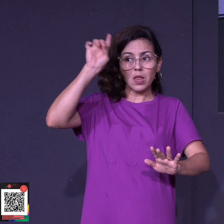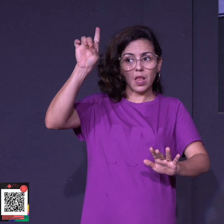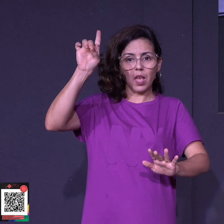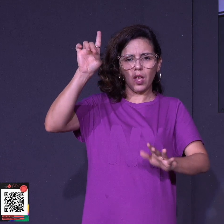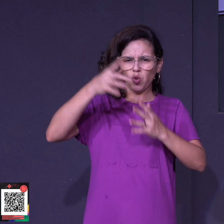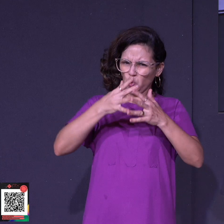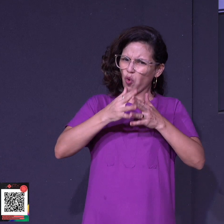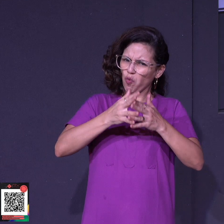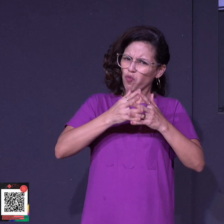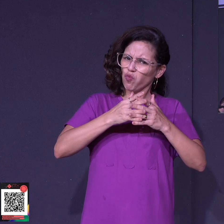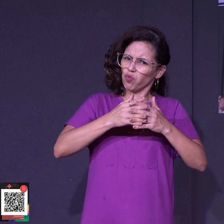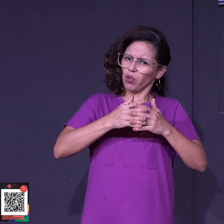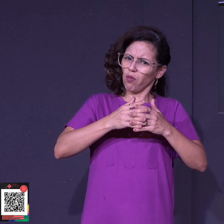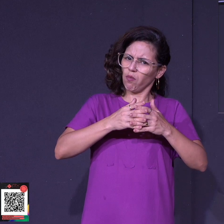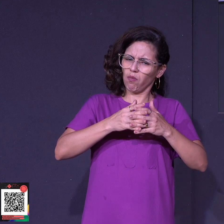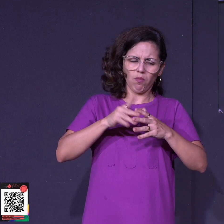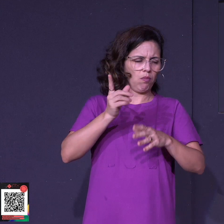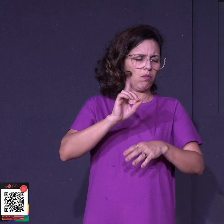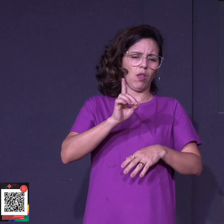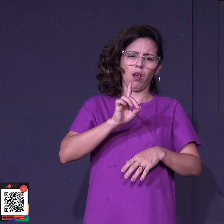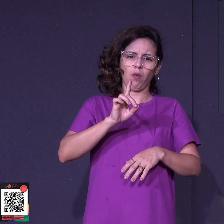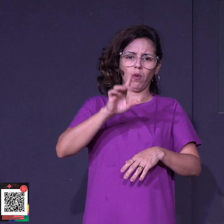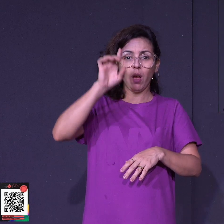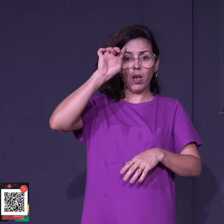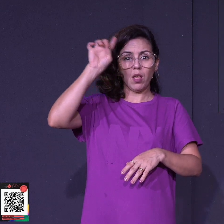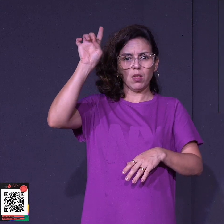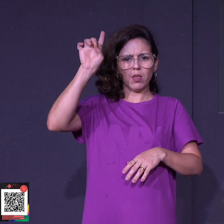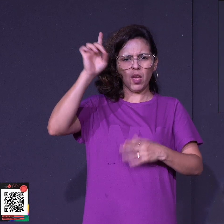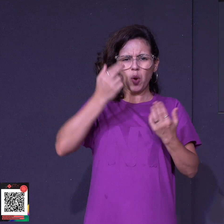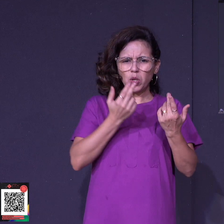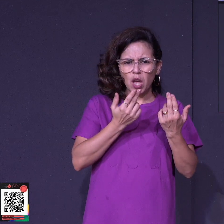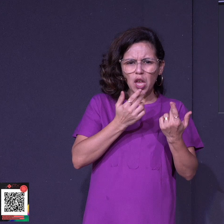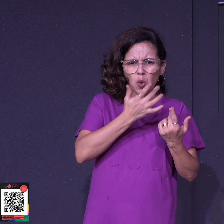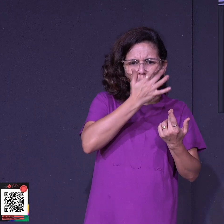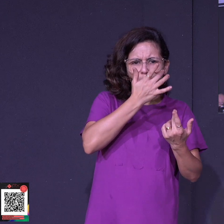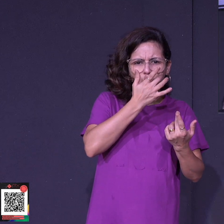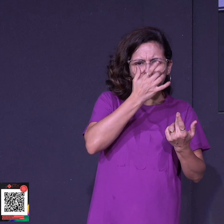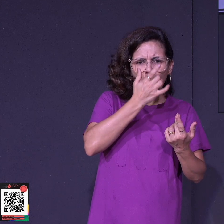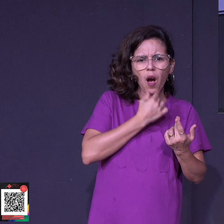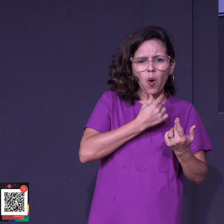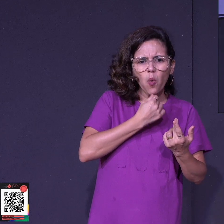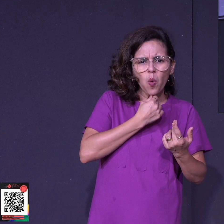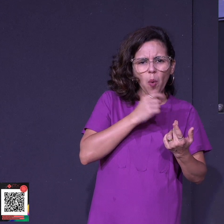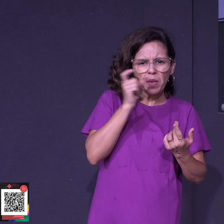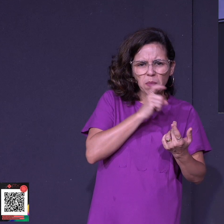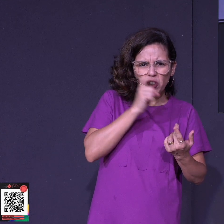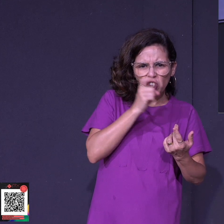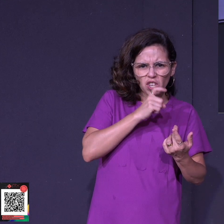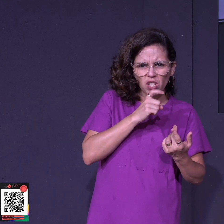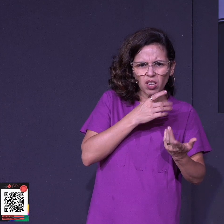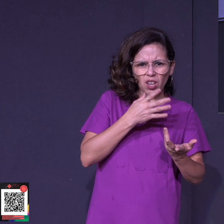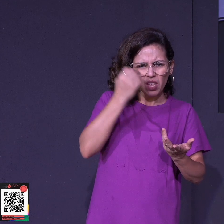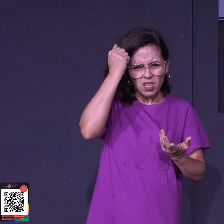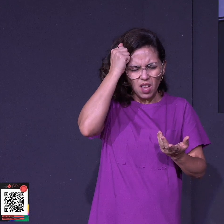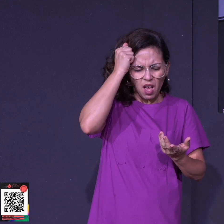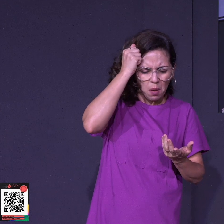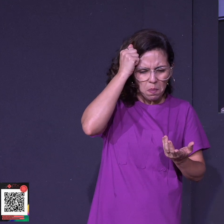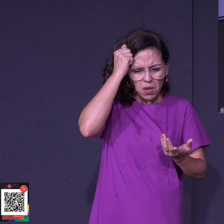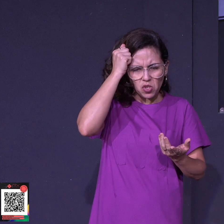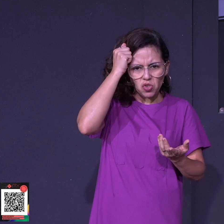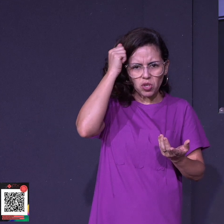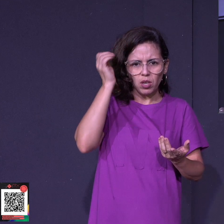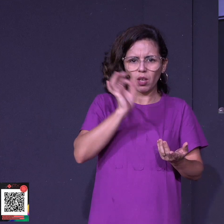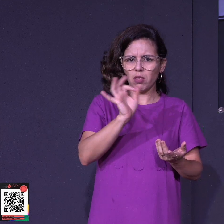Ele não é Deus de confusão. Ele não é homem para que minta, nem filho do homem para que, havendo o Senhor falado, ele voltaria